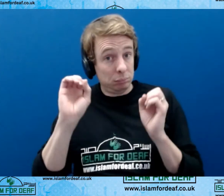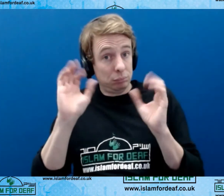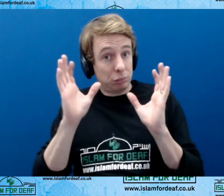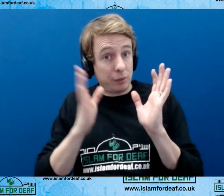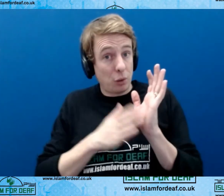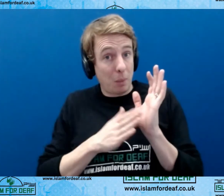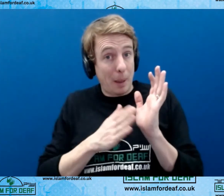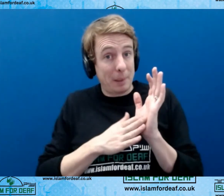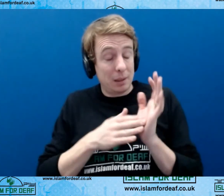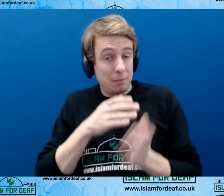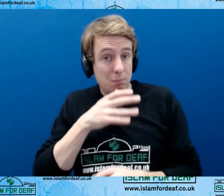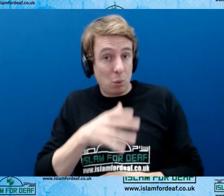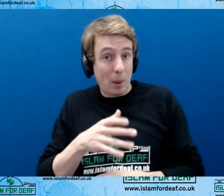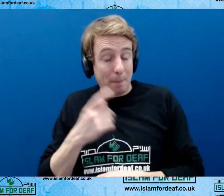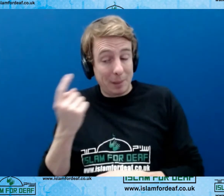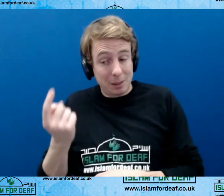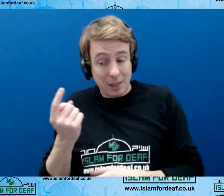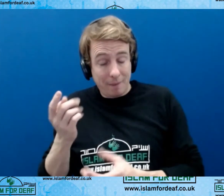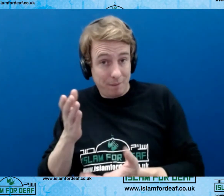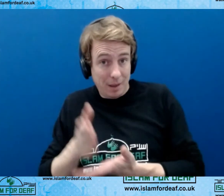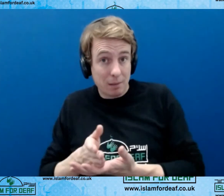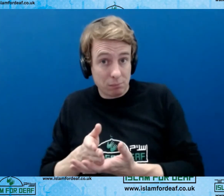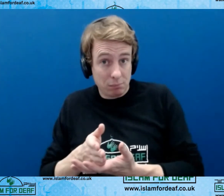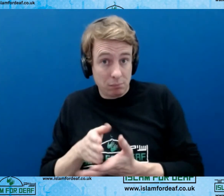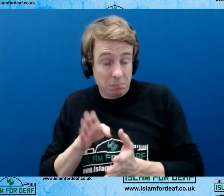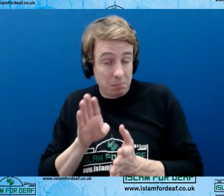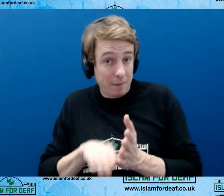لإيلاف قريش، يعني كأن قريشا